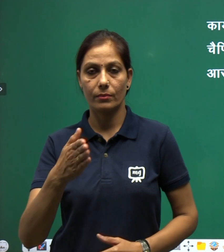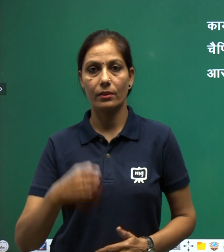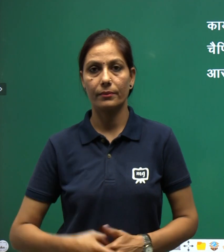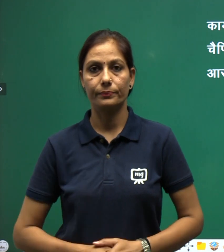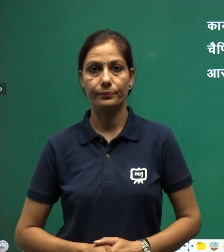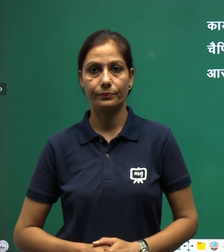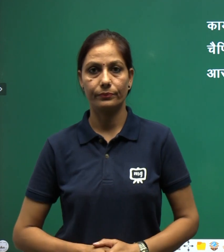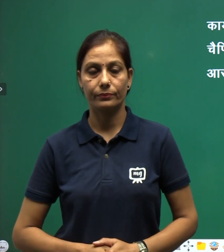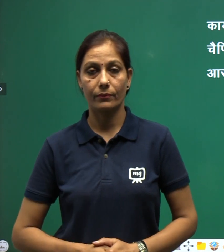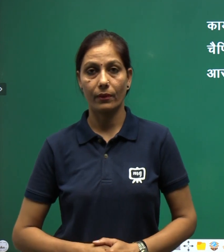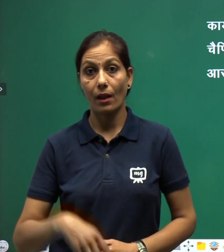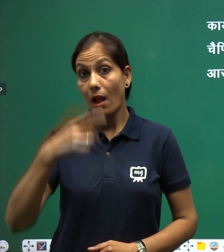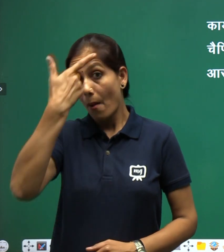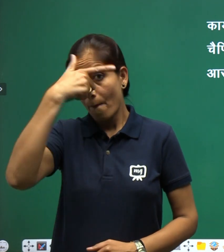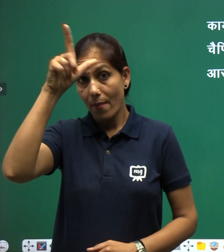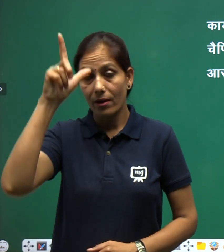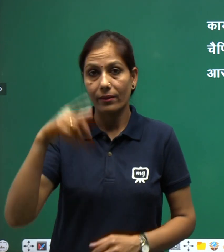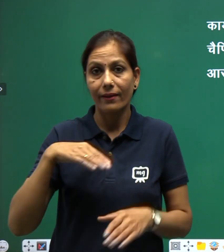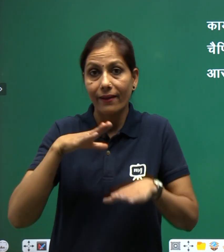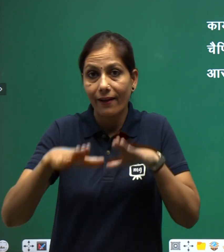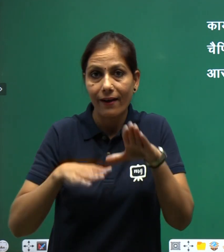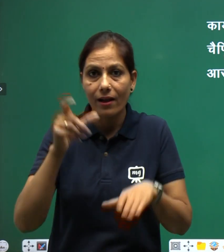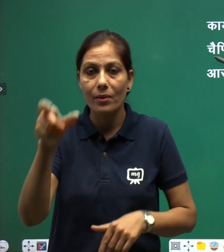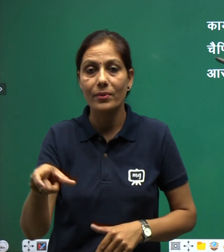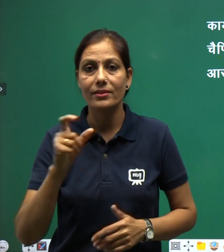जिसमें राज कपूर ने